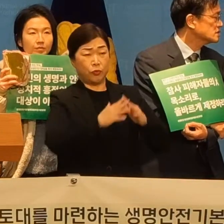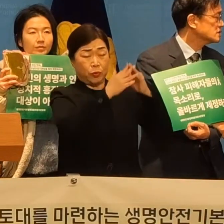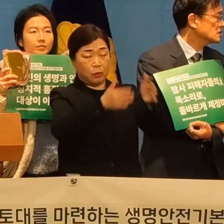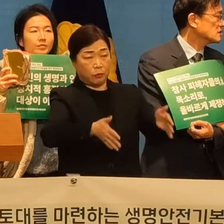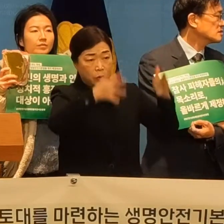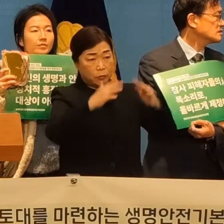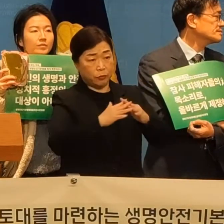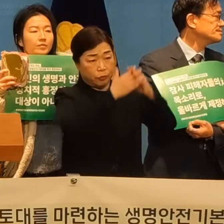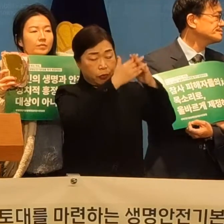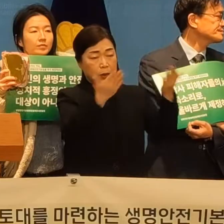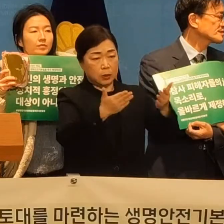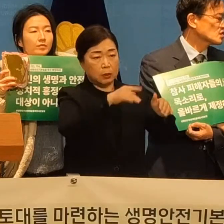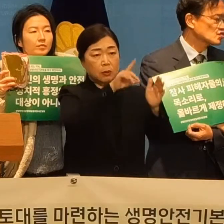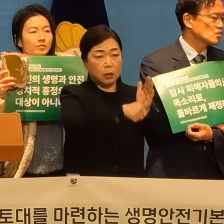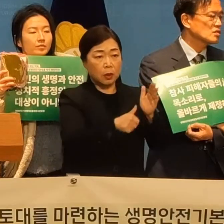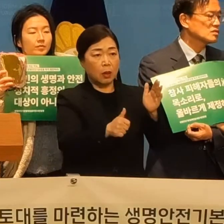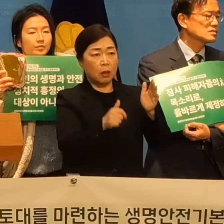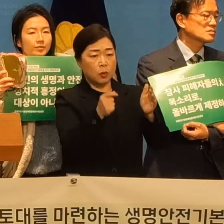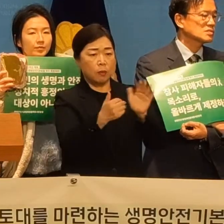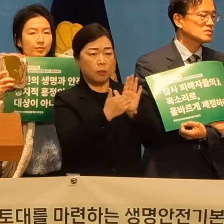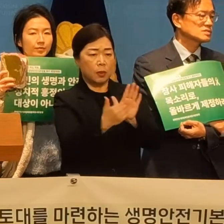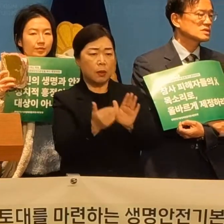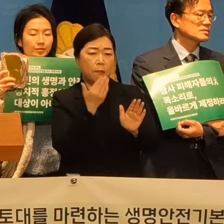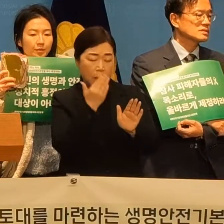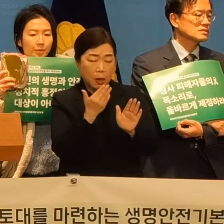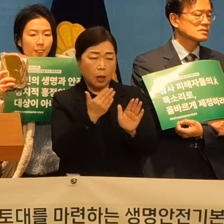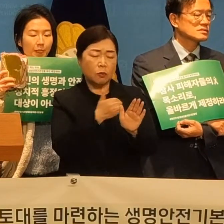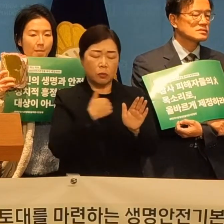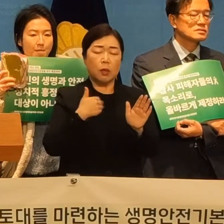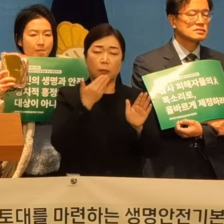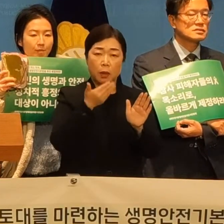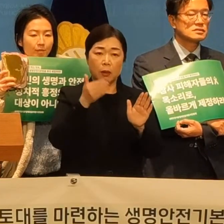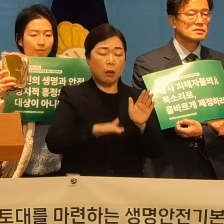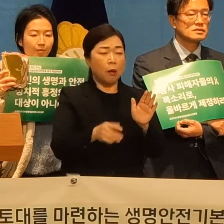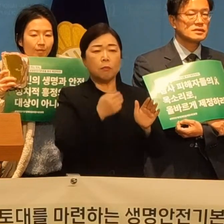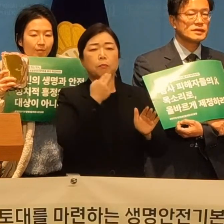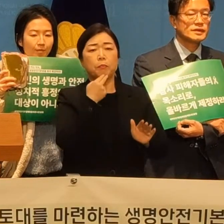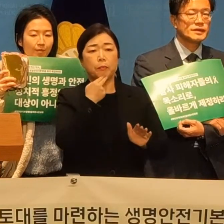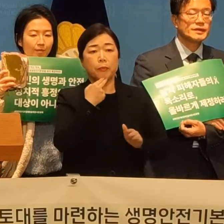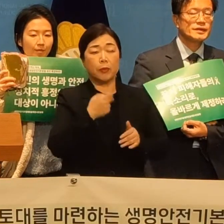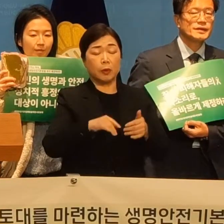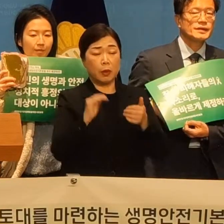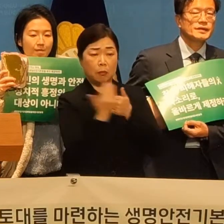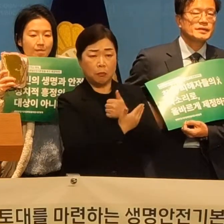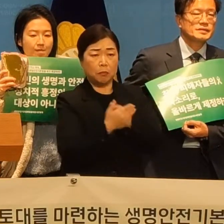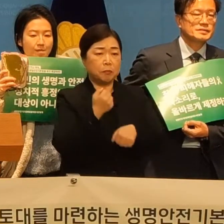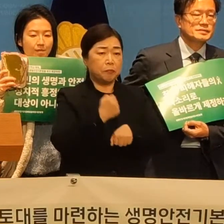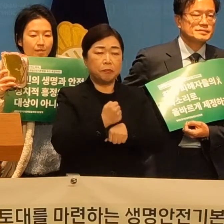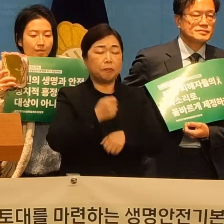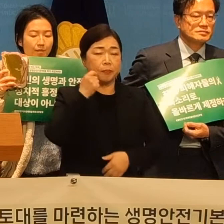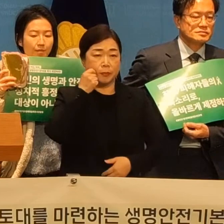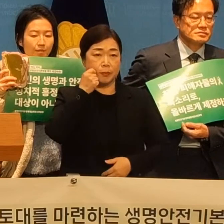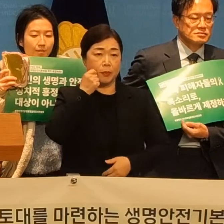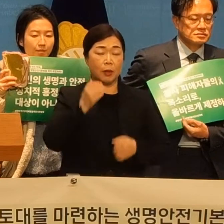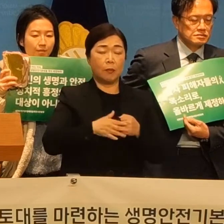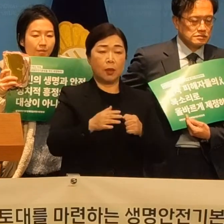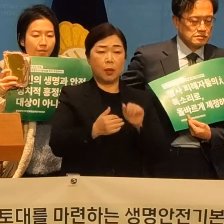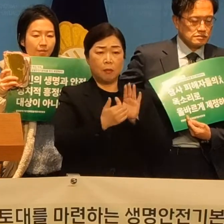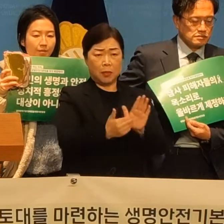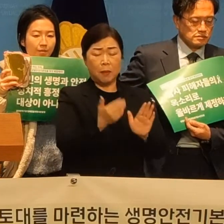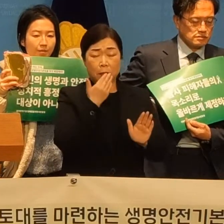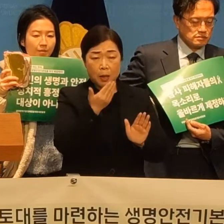신경 썼더라면 충분히 예방 가능했던 사고였습니다. 예방 가능했던 죽음은 결코 개인의 불운이나